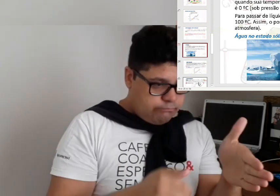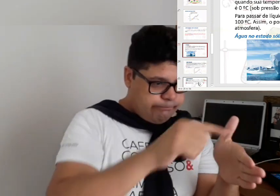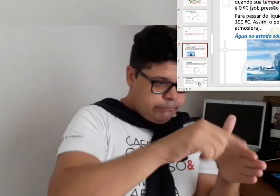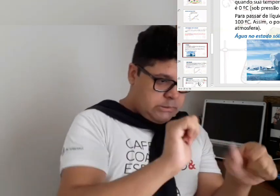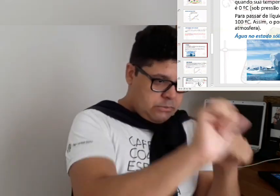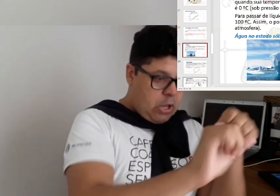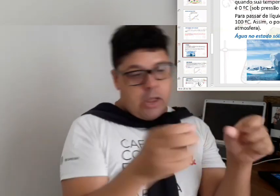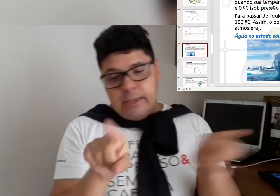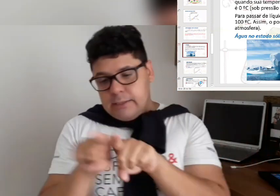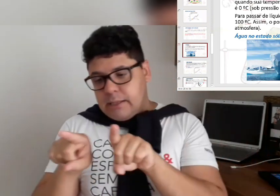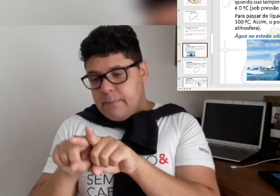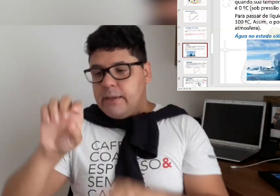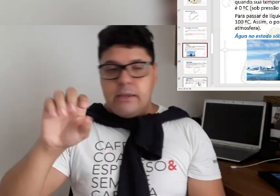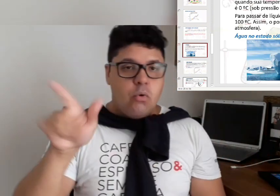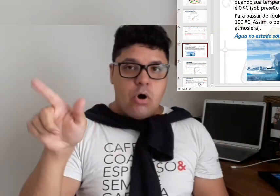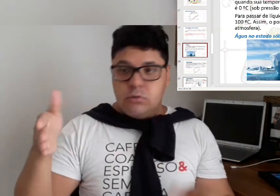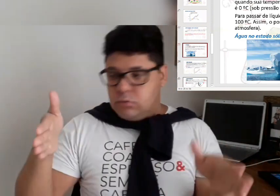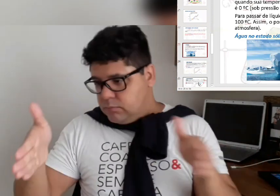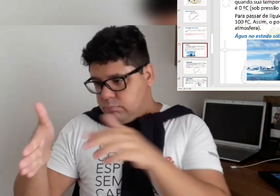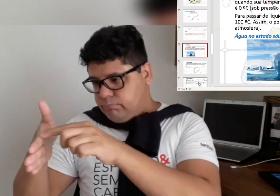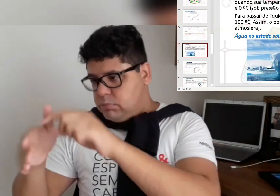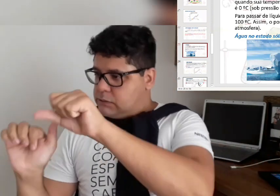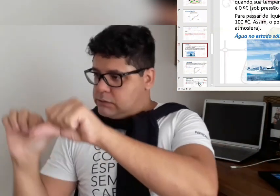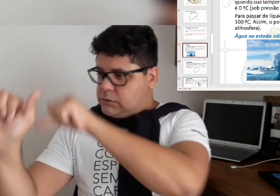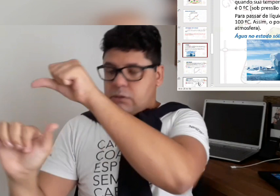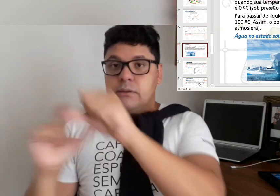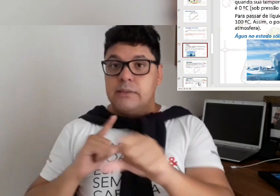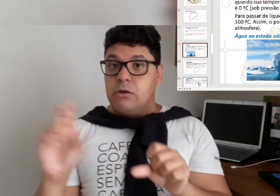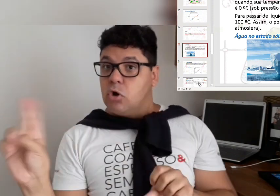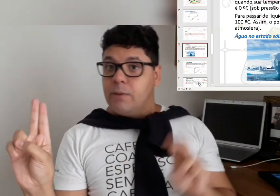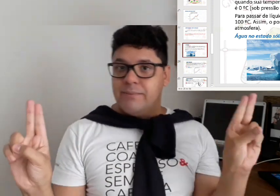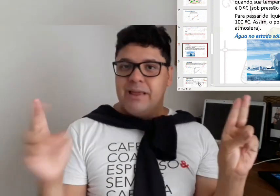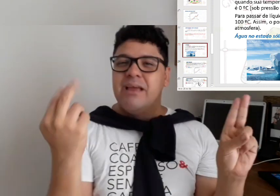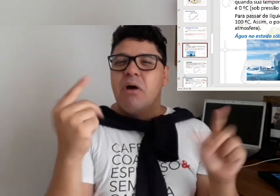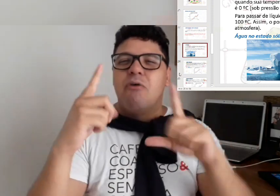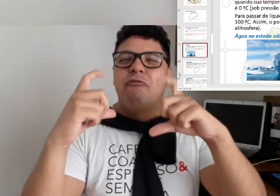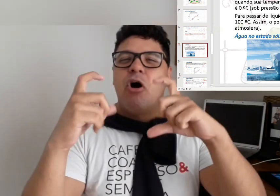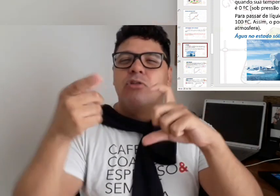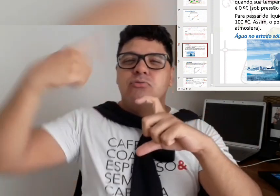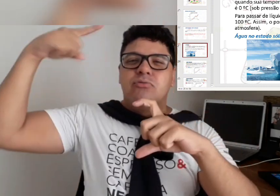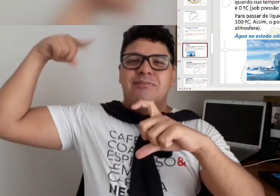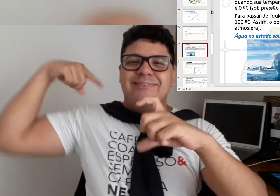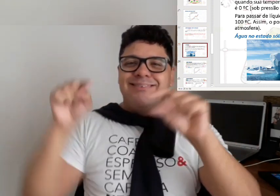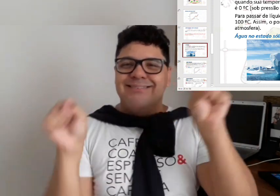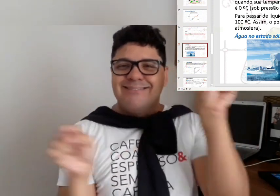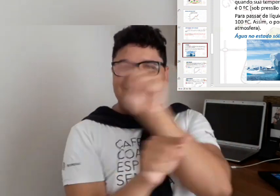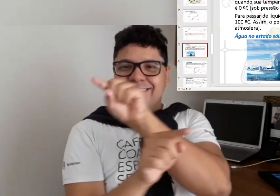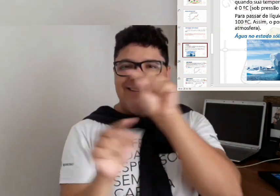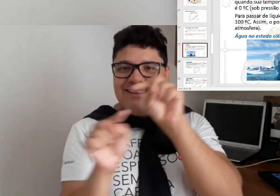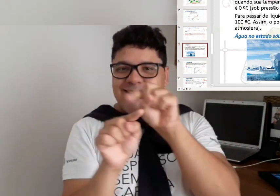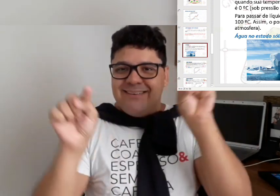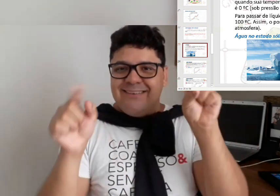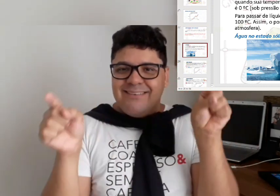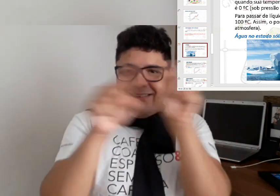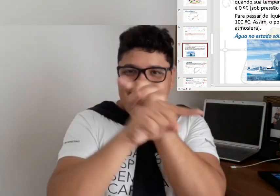Exemplos. O gelo começa a se transformar em água na forma líquida quando sua temperatura é igual a 0 graus. Logo,